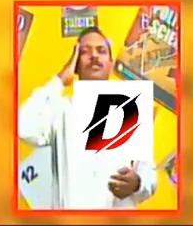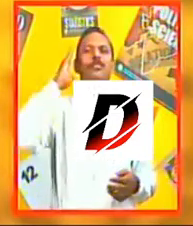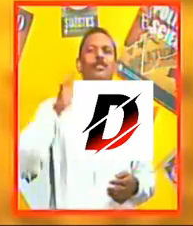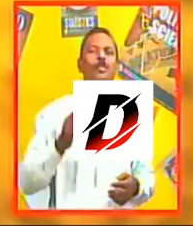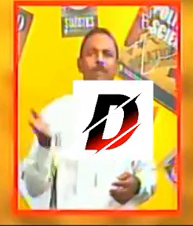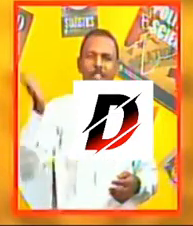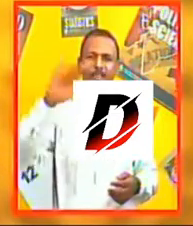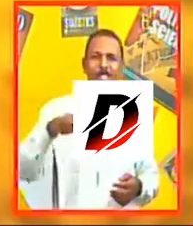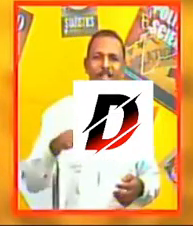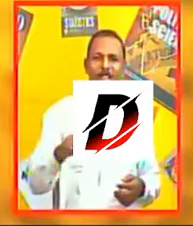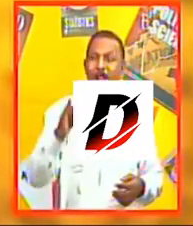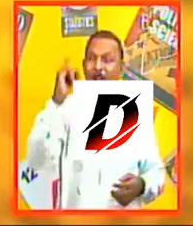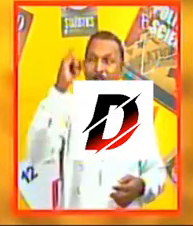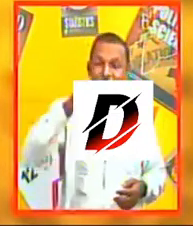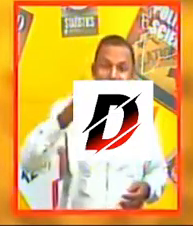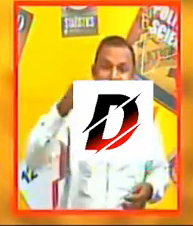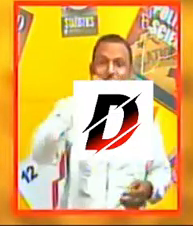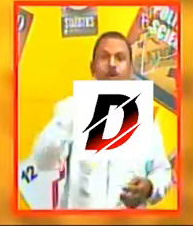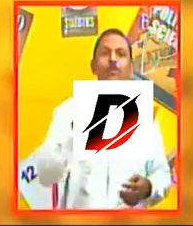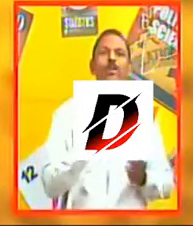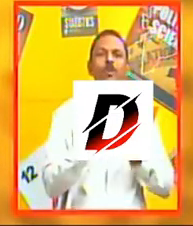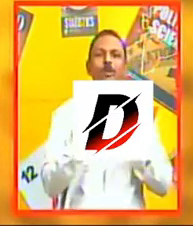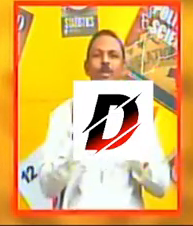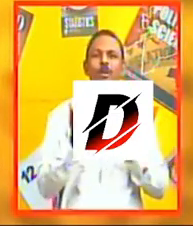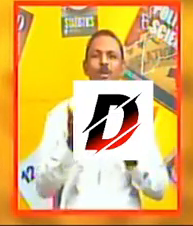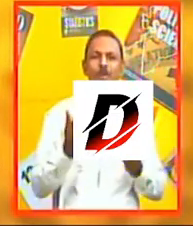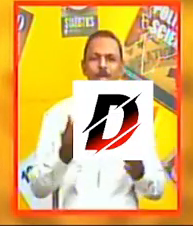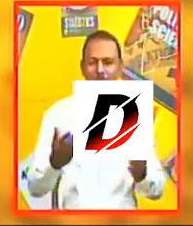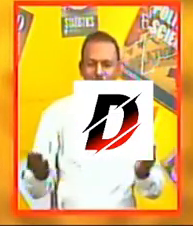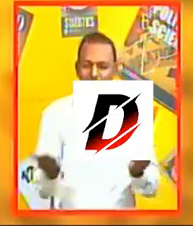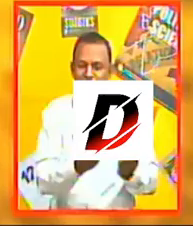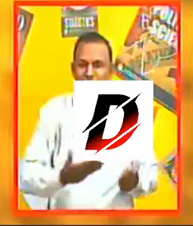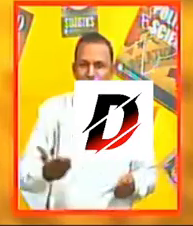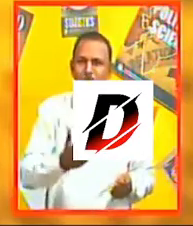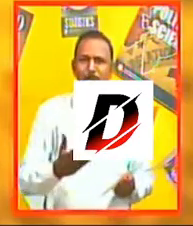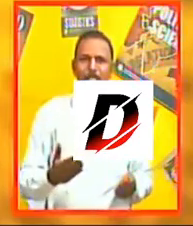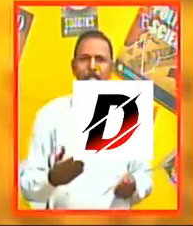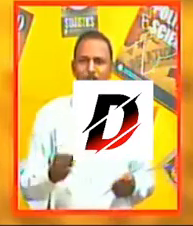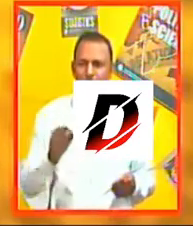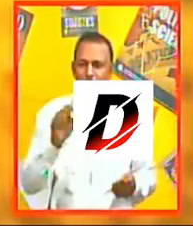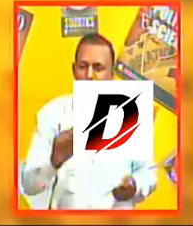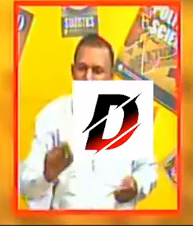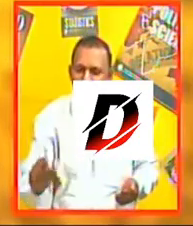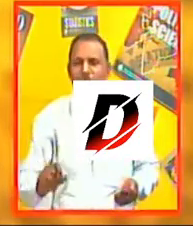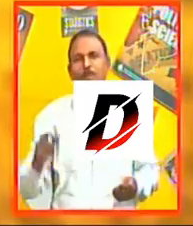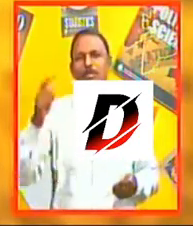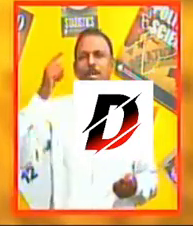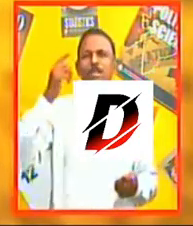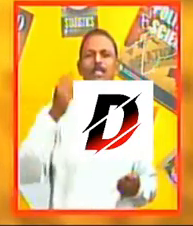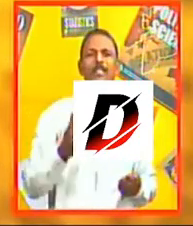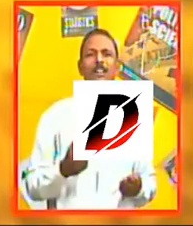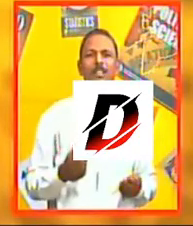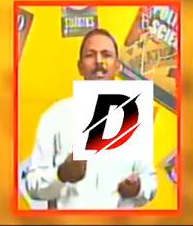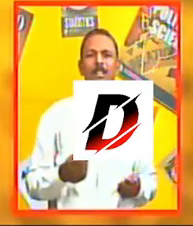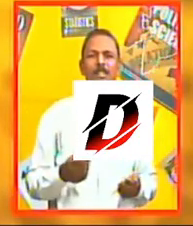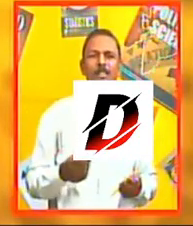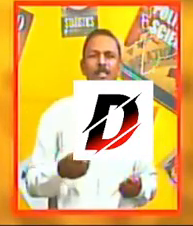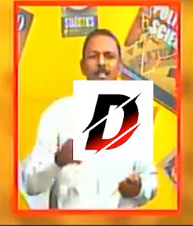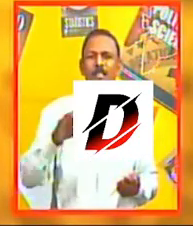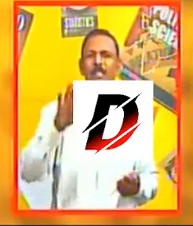படிச்சிருப்போம். அதுக்கடுத்து 6வது வகுப்பில் வரும் பொழுது அந்த மேப்பை வச்சு நமக்கு என்ன பண்ணுங்க, வரைபடத்தில் குறிச்சு